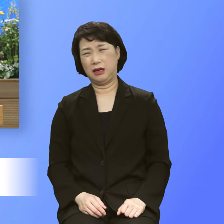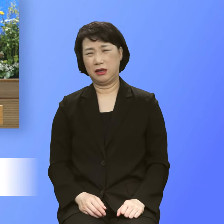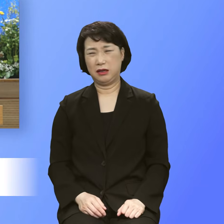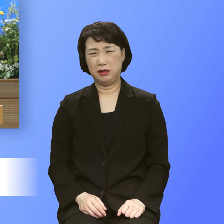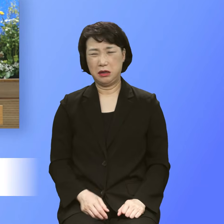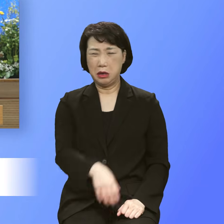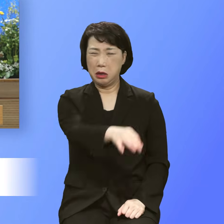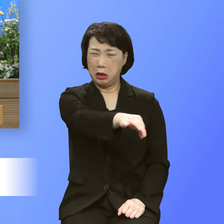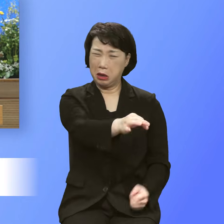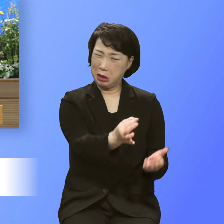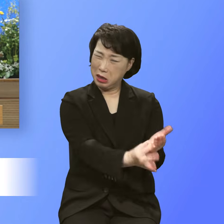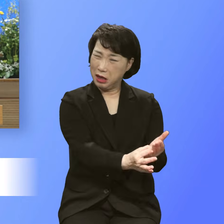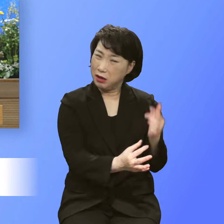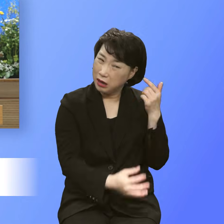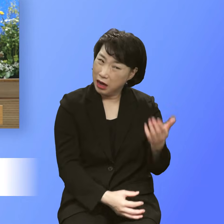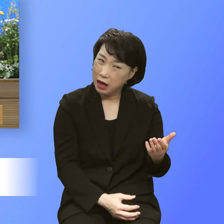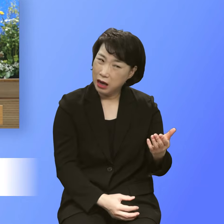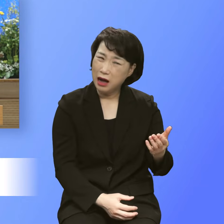아주 싸구려.